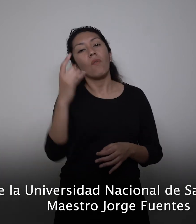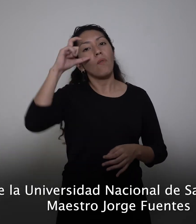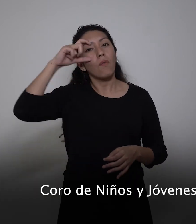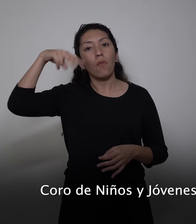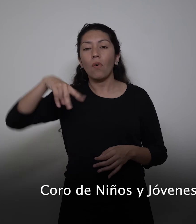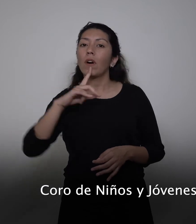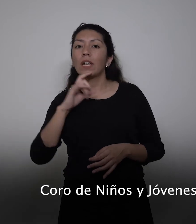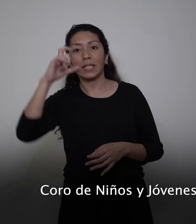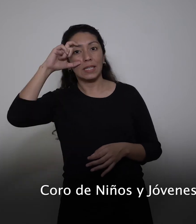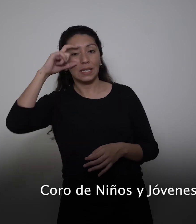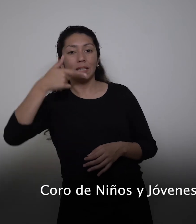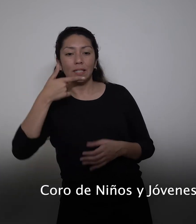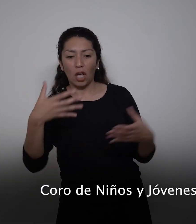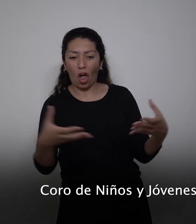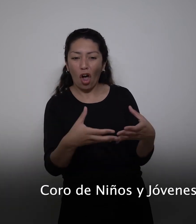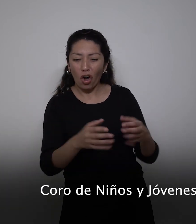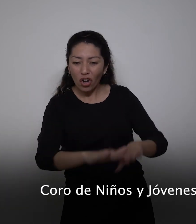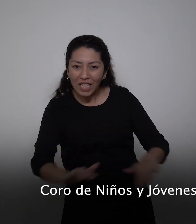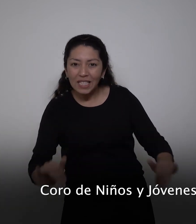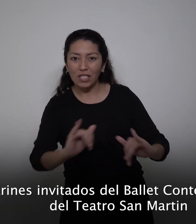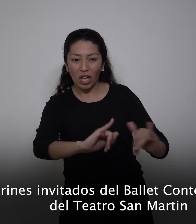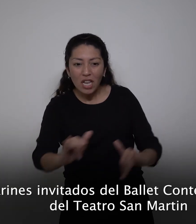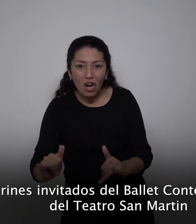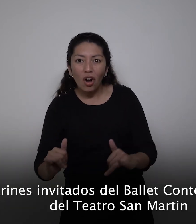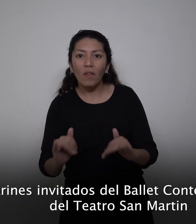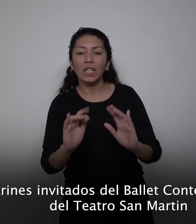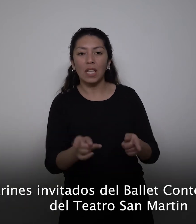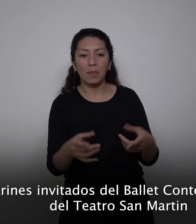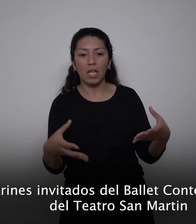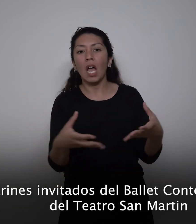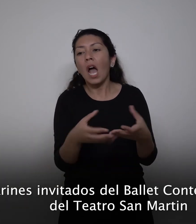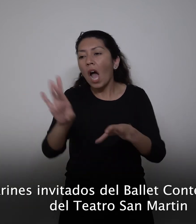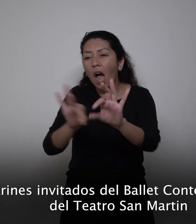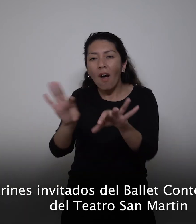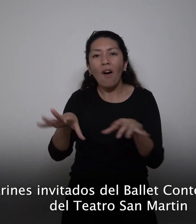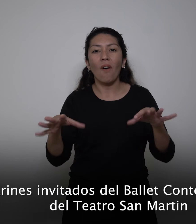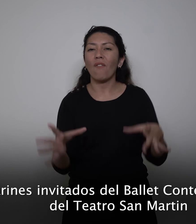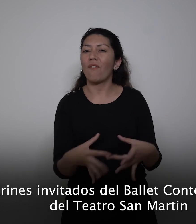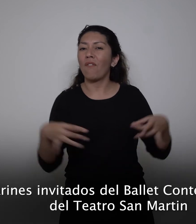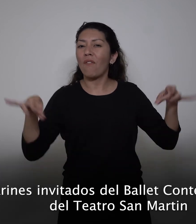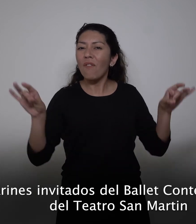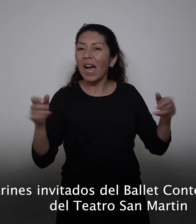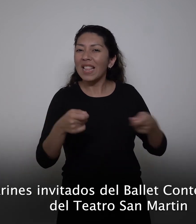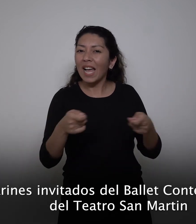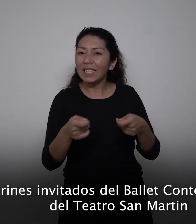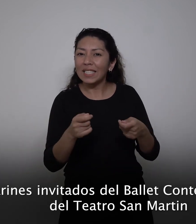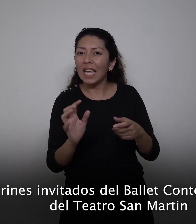coro de niños y jóvenes bailarines invitados del ballet contemporáneo del teatro